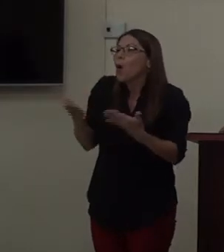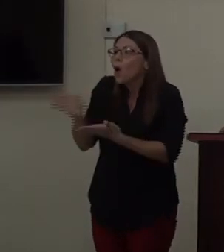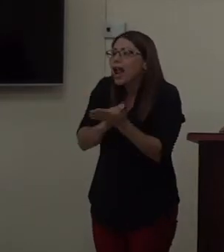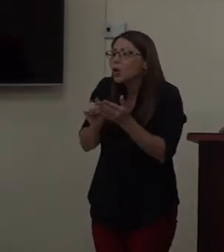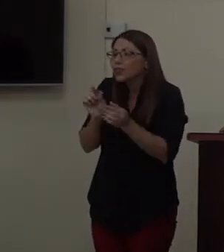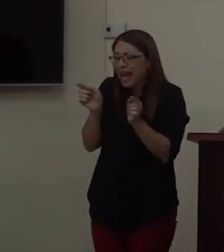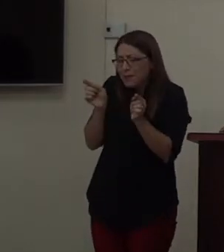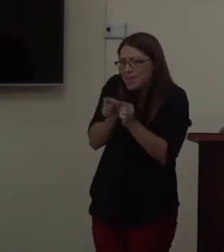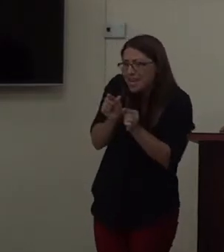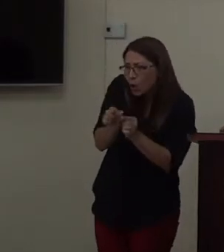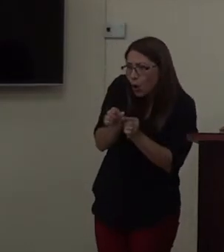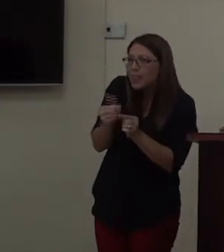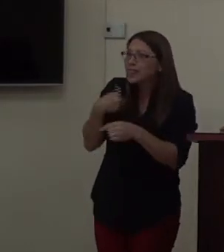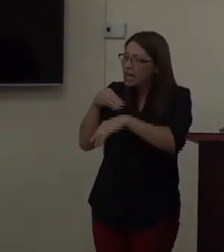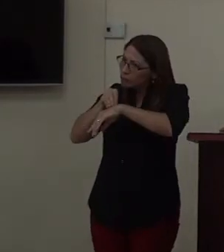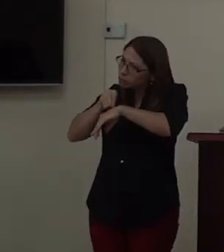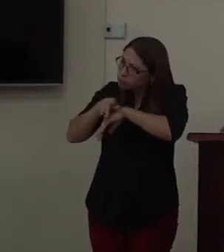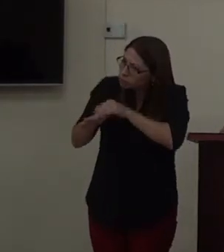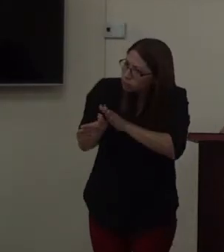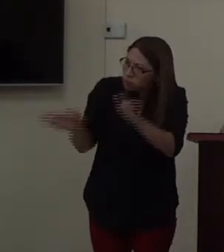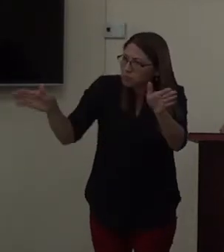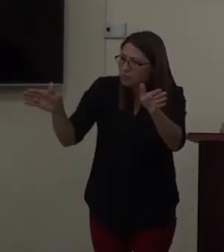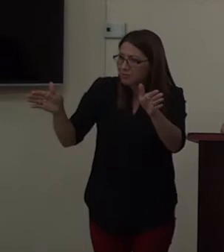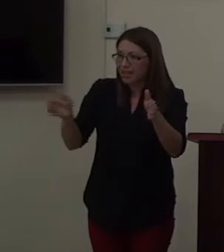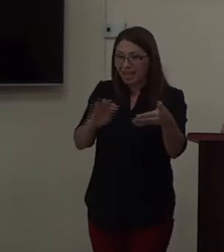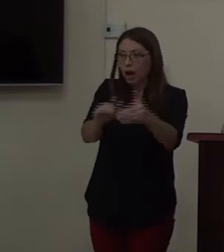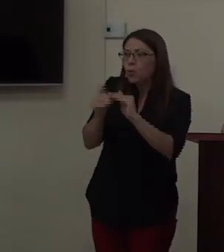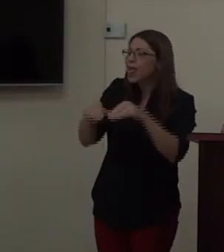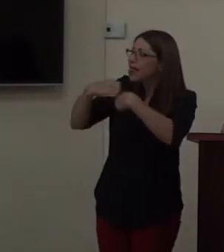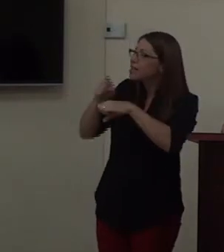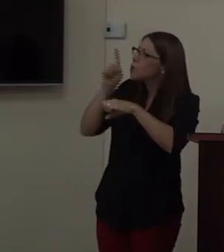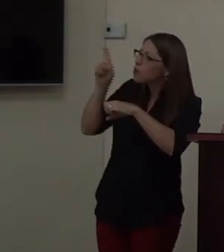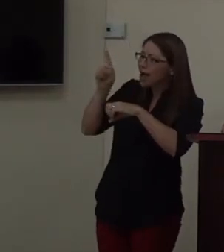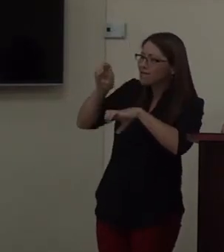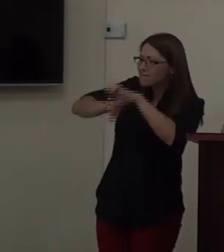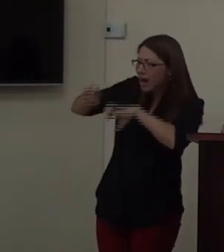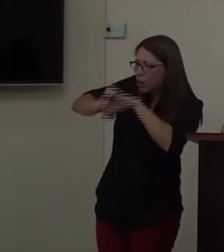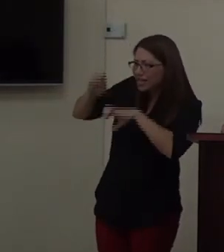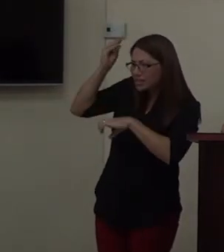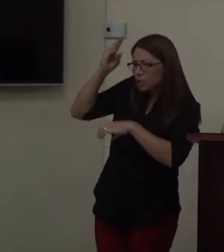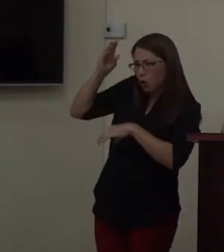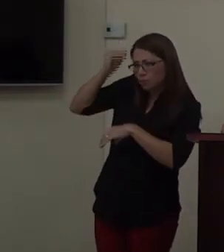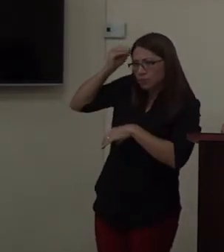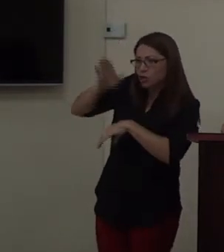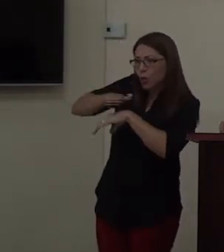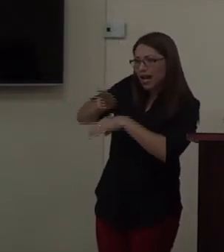micro, ¿verdad?, tiene una incidencia, por ejemplo, en la valoración que hace la comunidad sobre la utilidad de la lengua. Entonces,